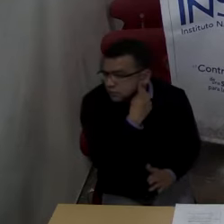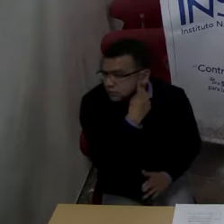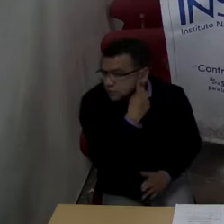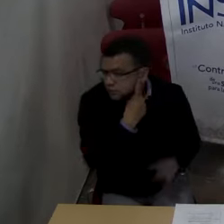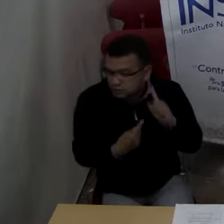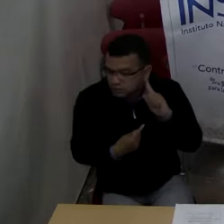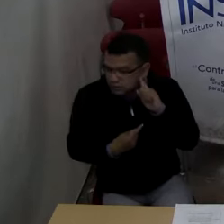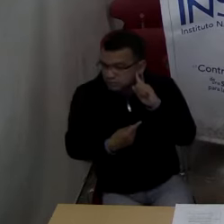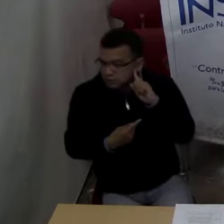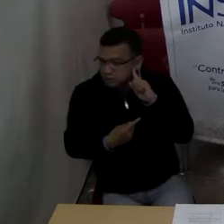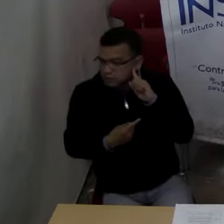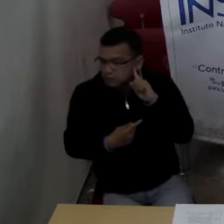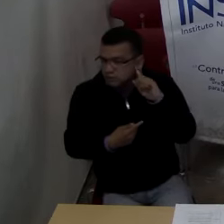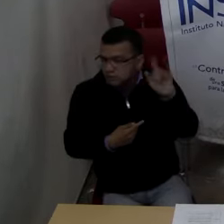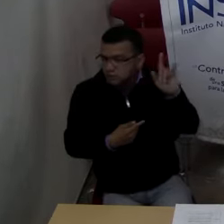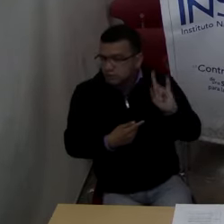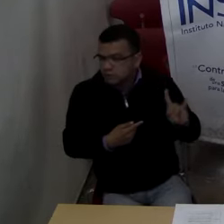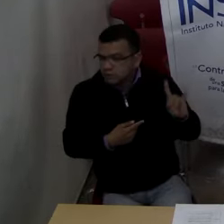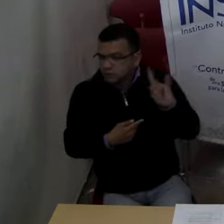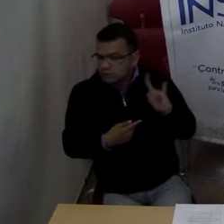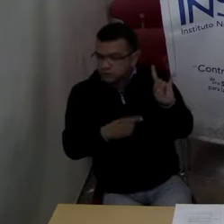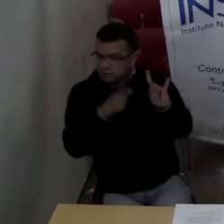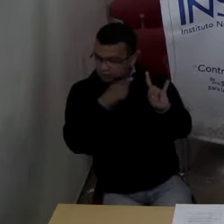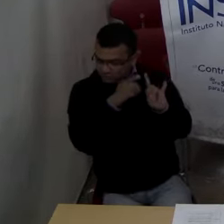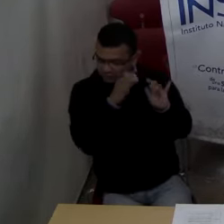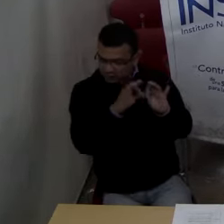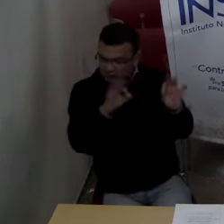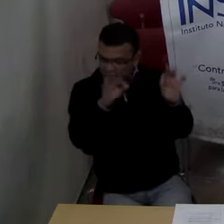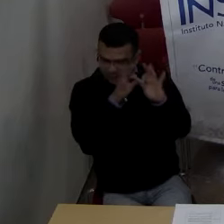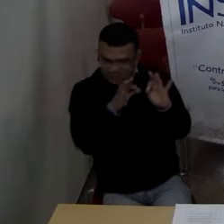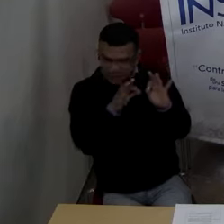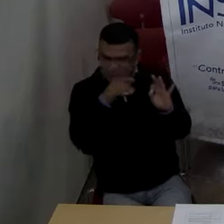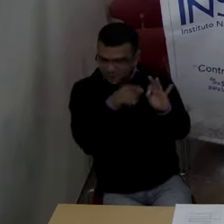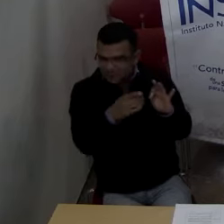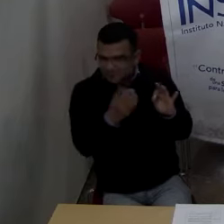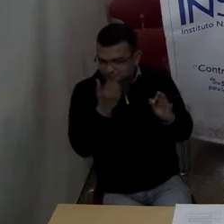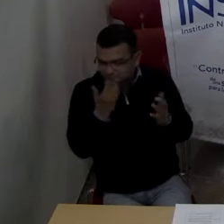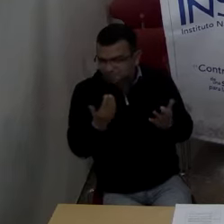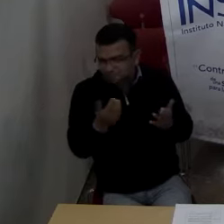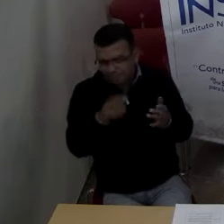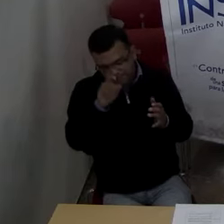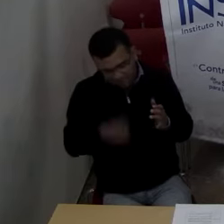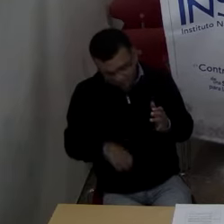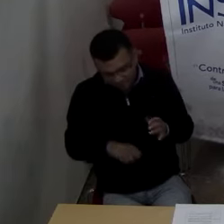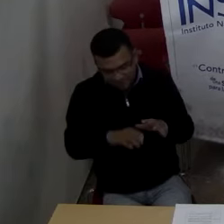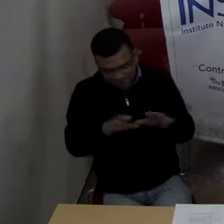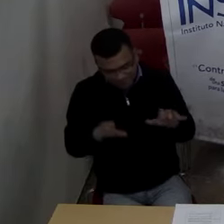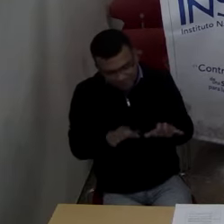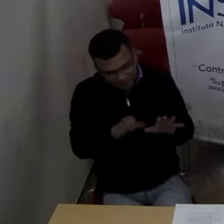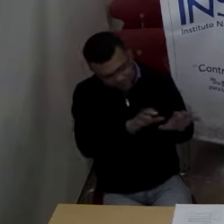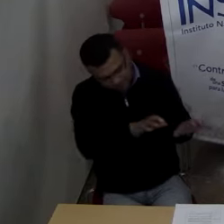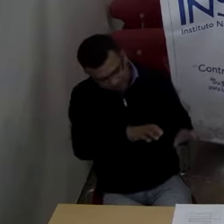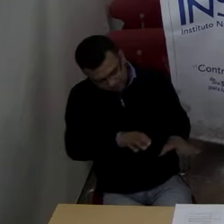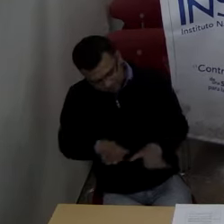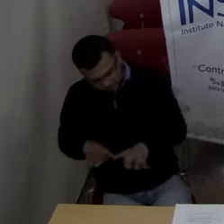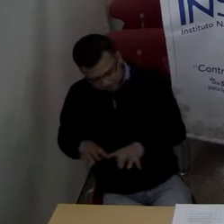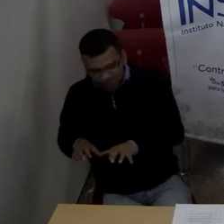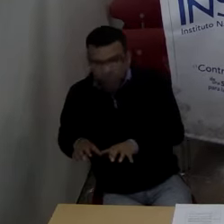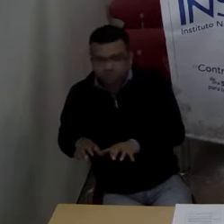un periodo apropiado de tiempo. Las conductas protectoras, entonces, lo que hacen es